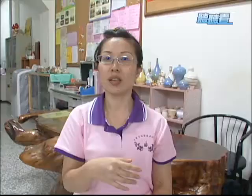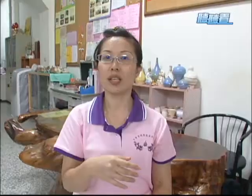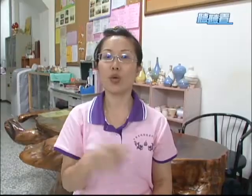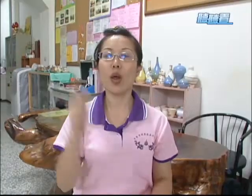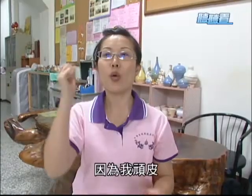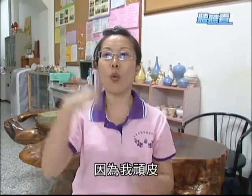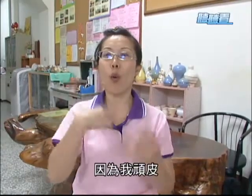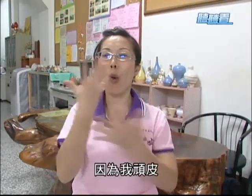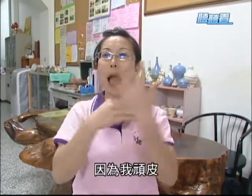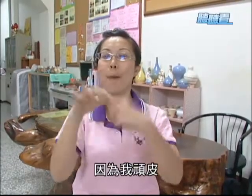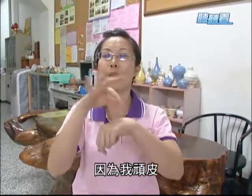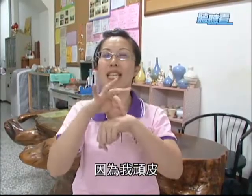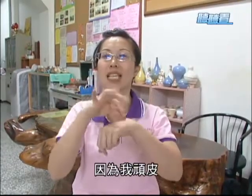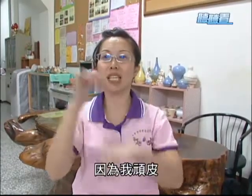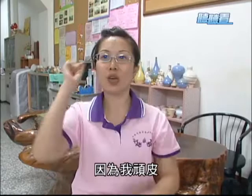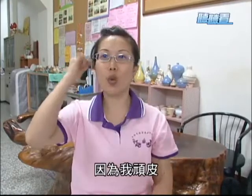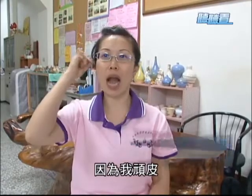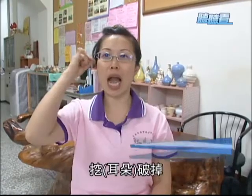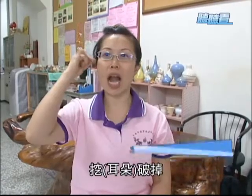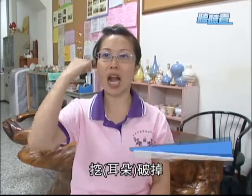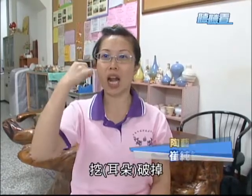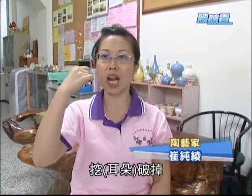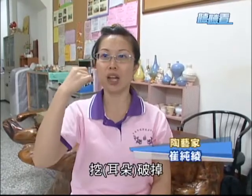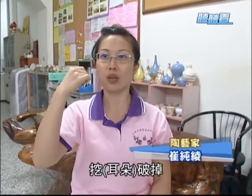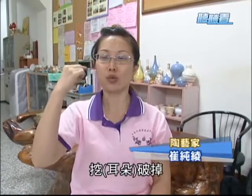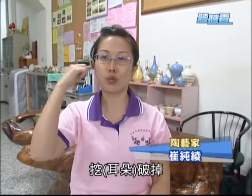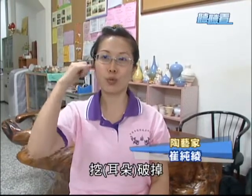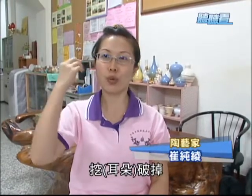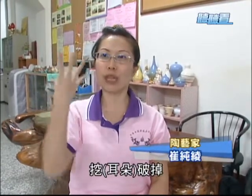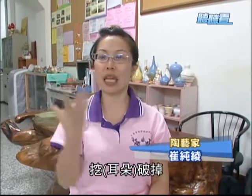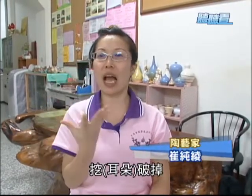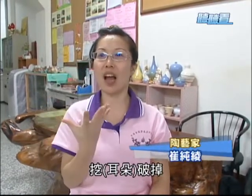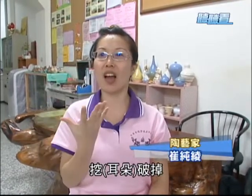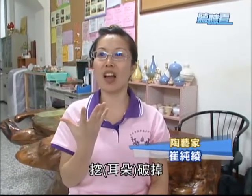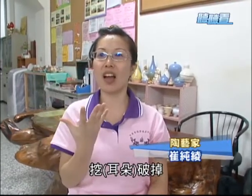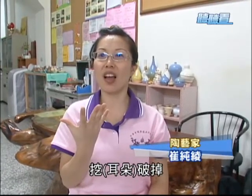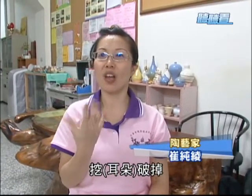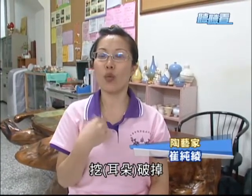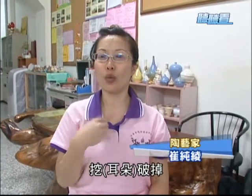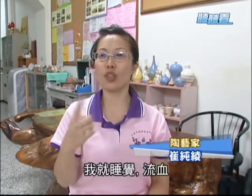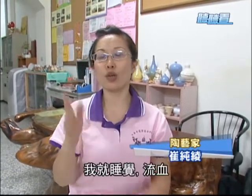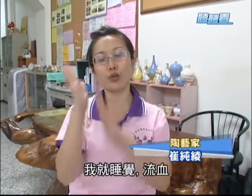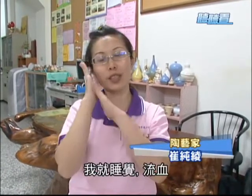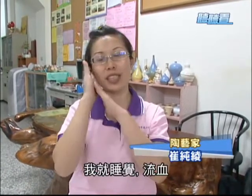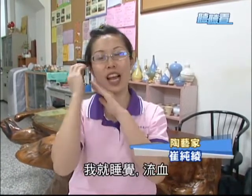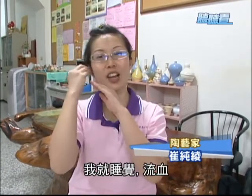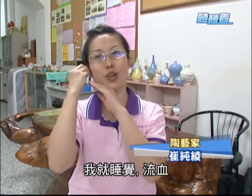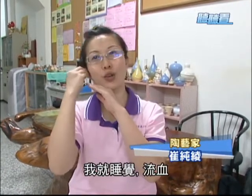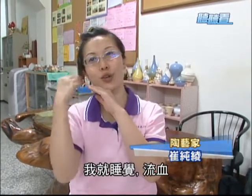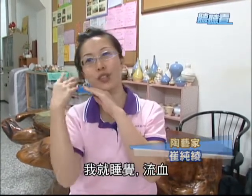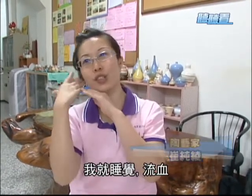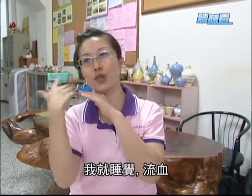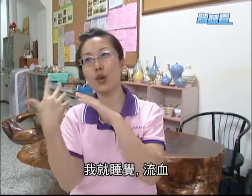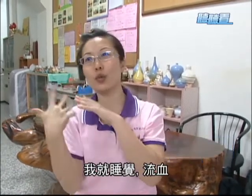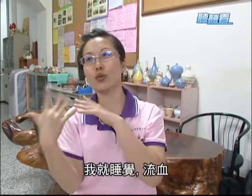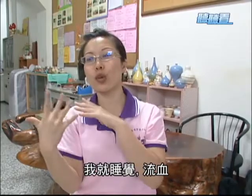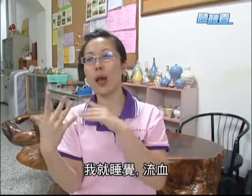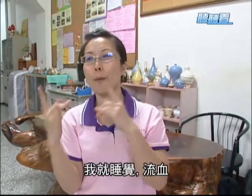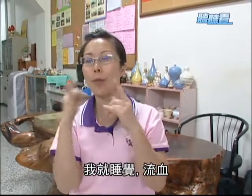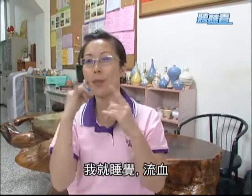因为拉地挖不掉，我就睡觉流血，妈妈